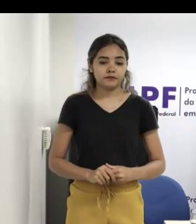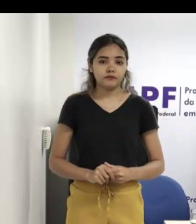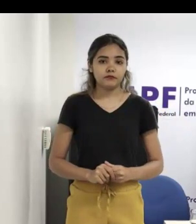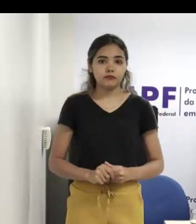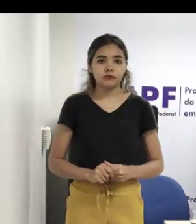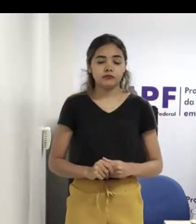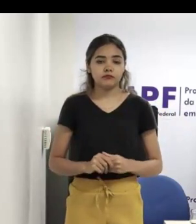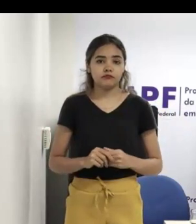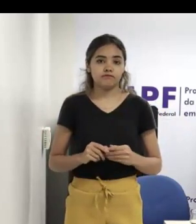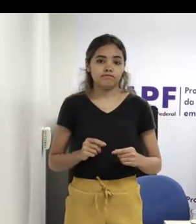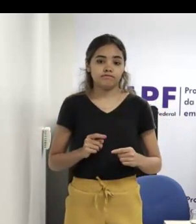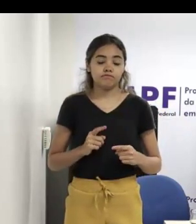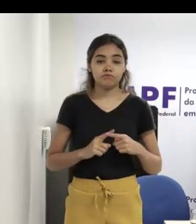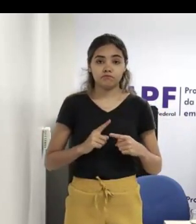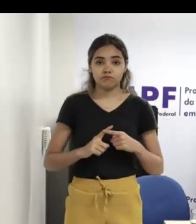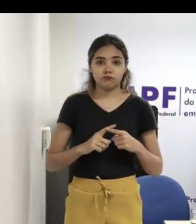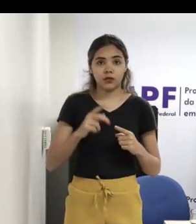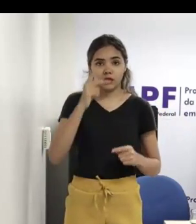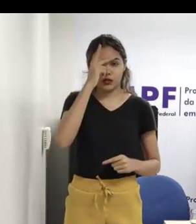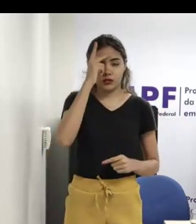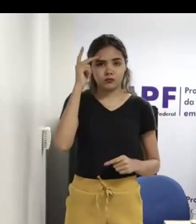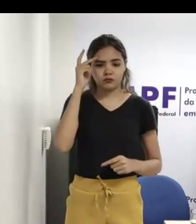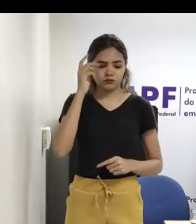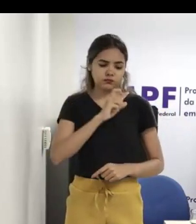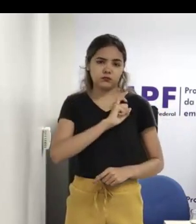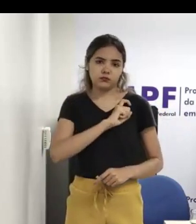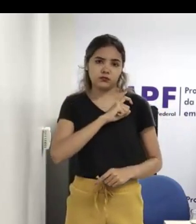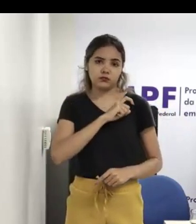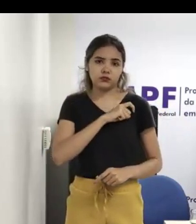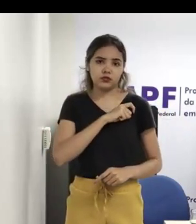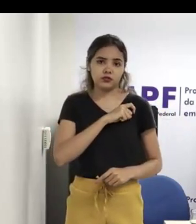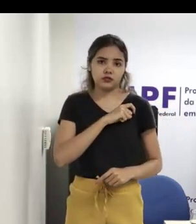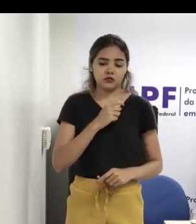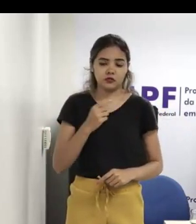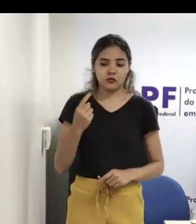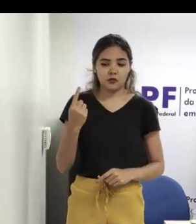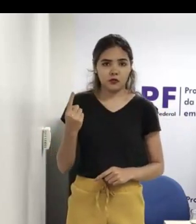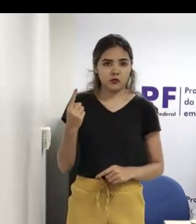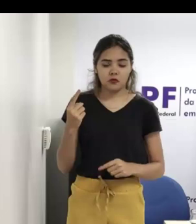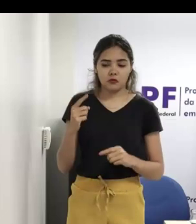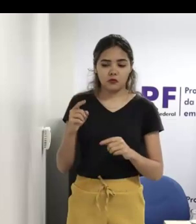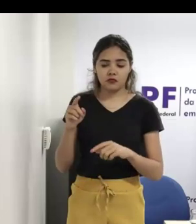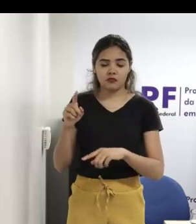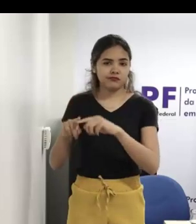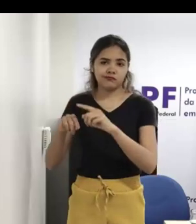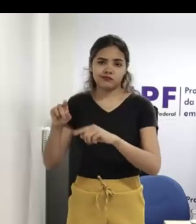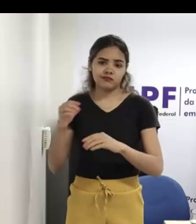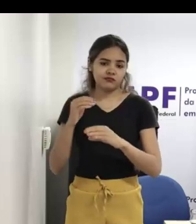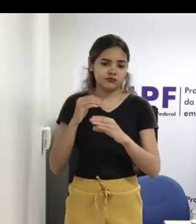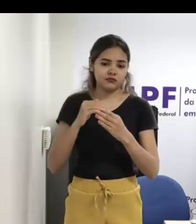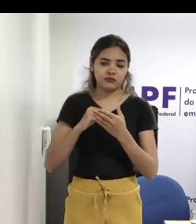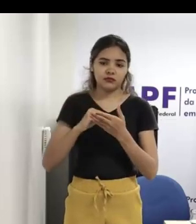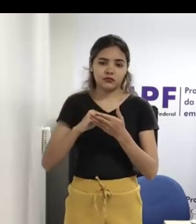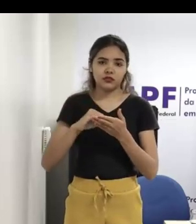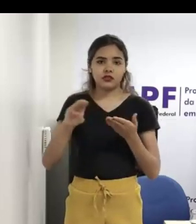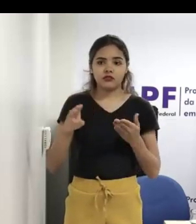ele faz não é a primeira vez ele já tá entrando numa escalada já tá entrando numa escalada de uma maneira muito